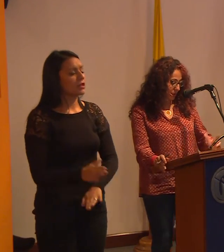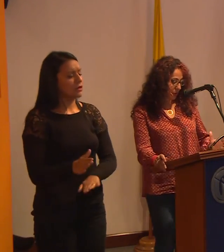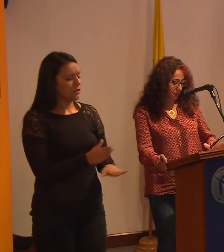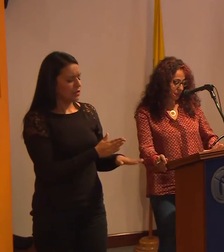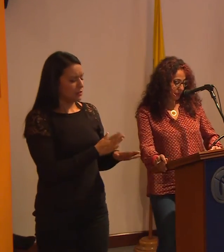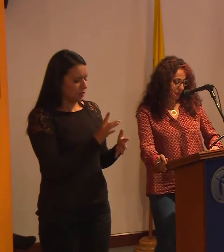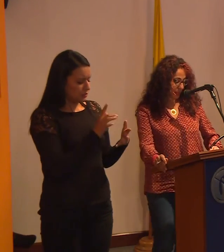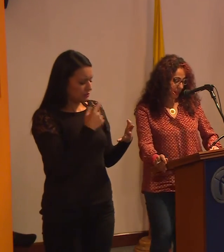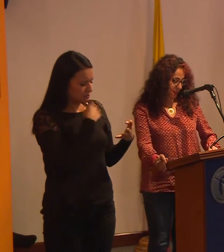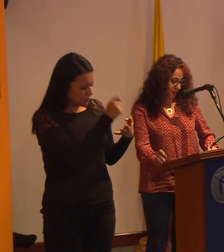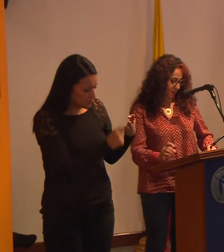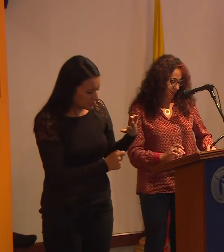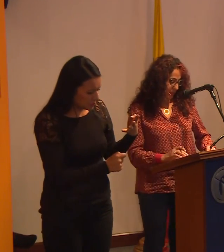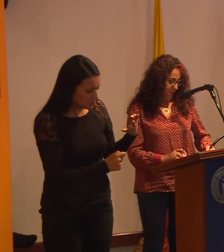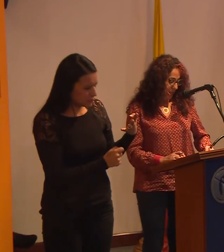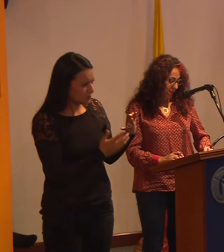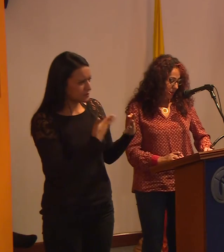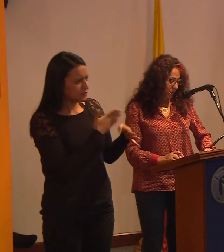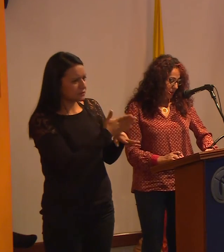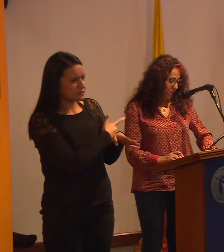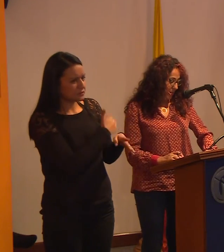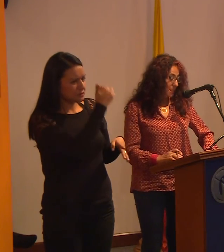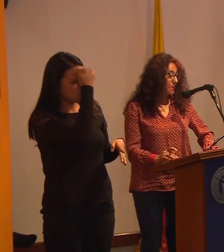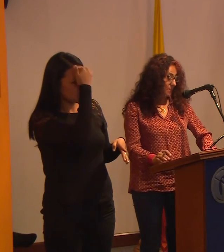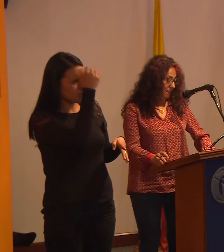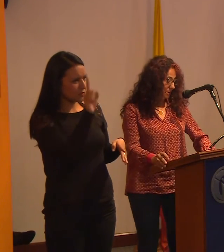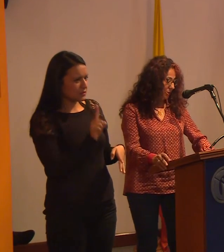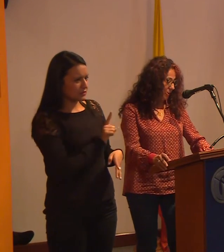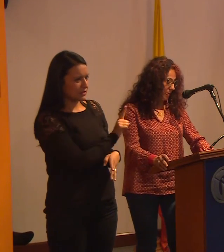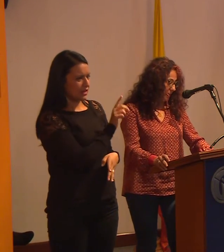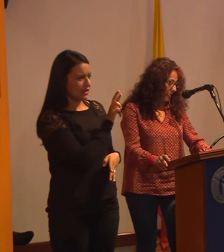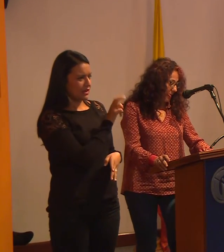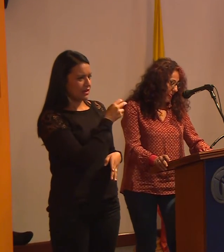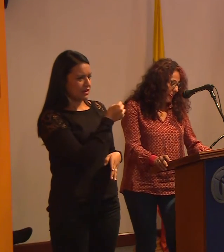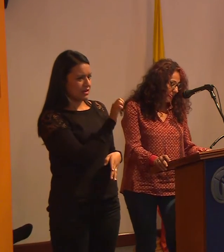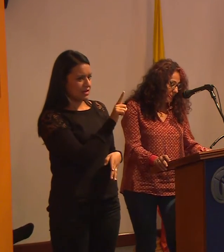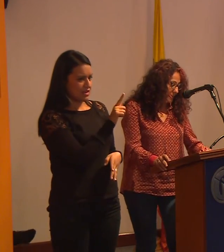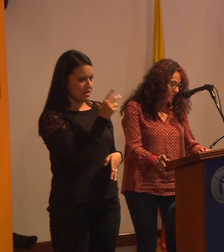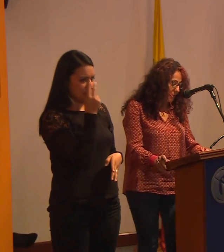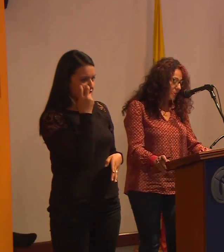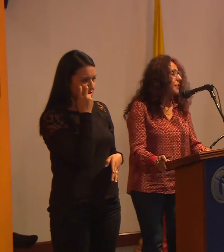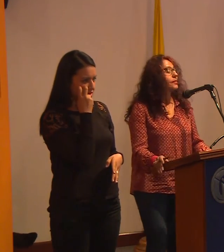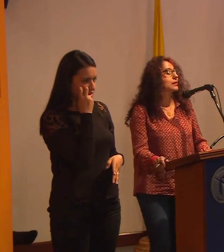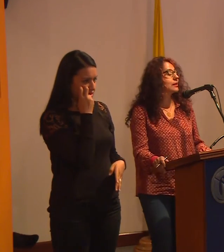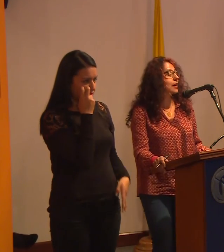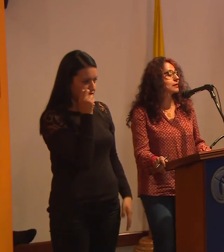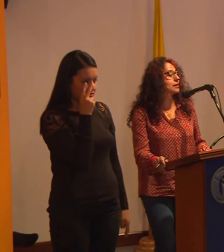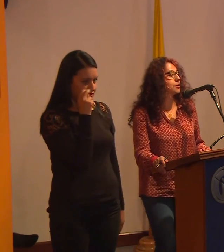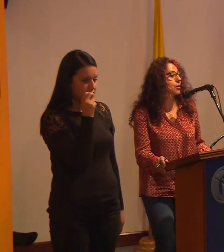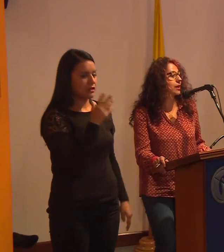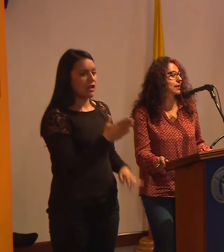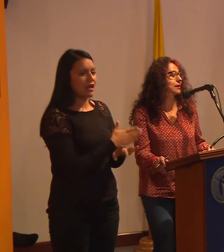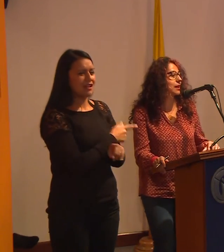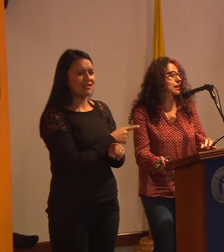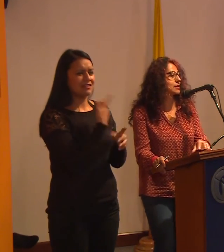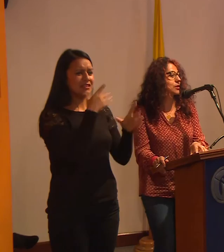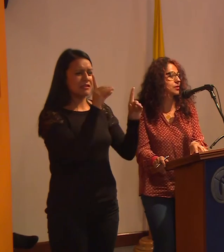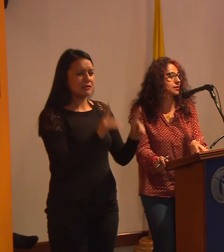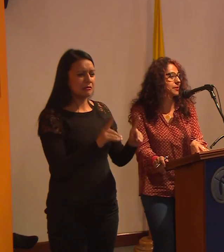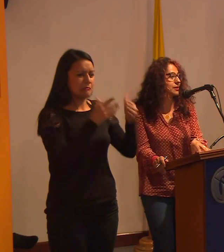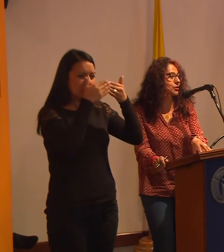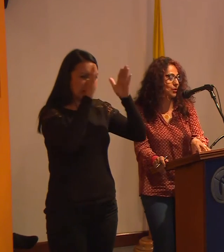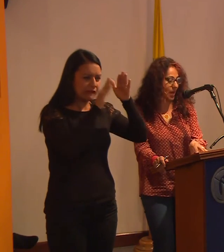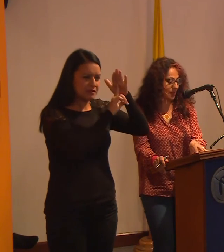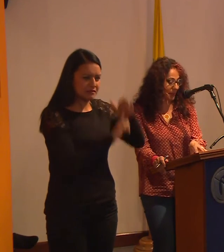punto, a uno de los puntos que nombró Renan sobre las decisiones antidemocráticas